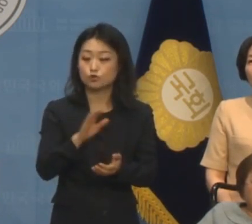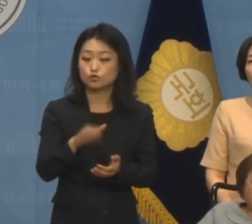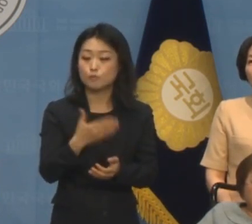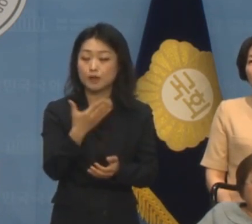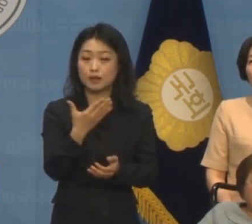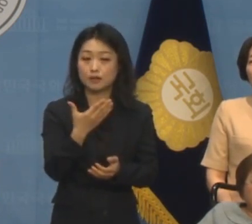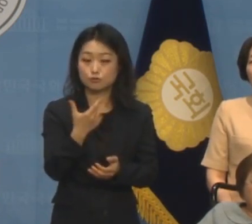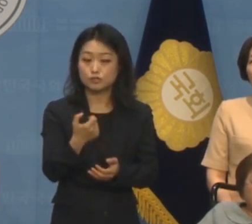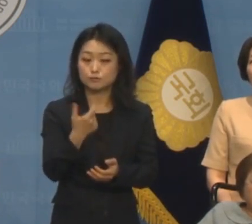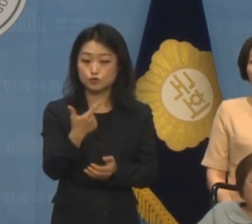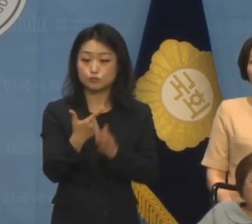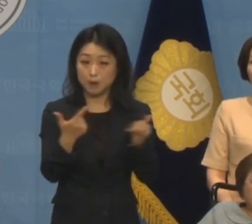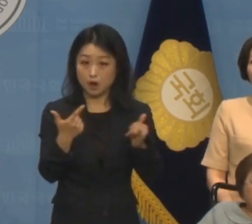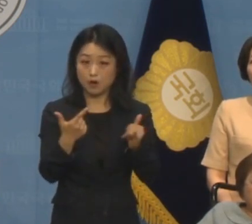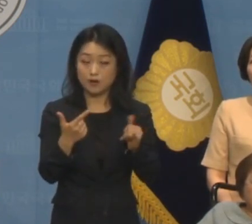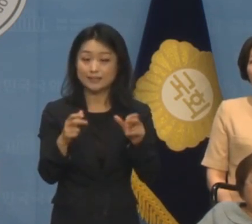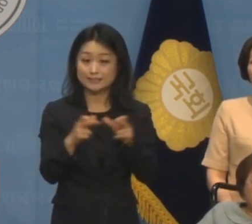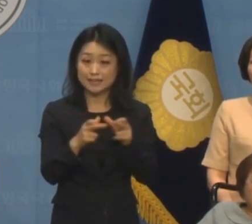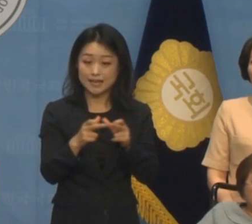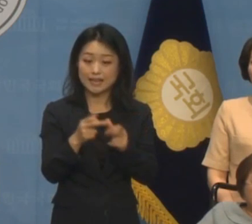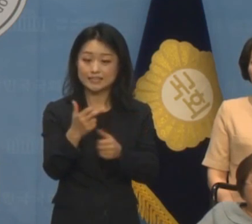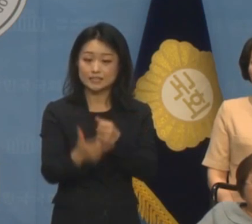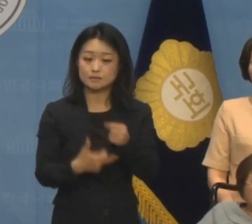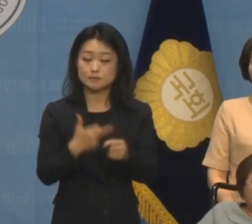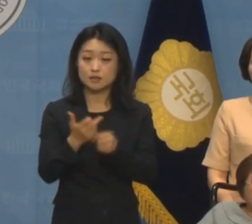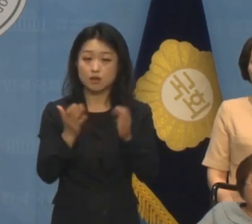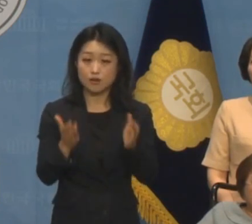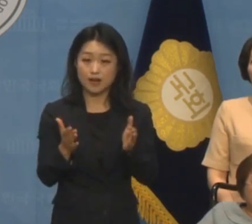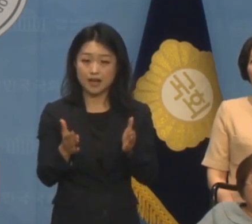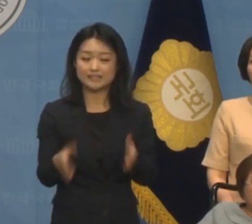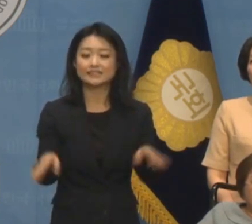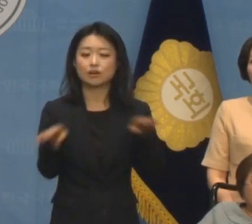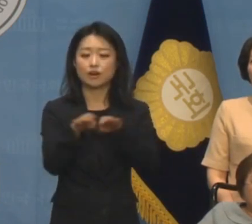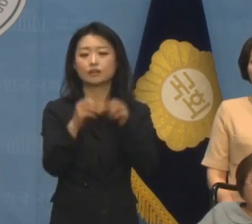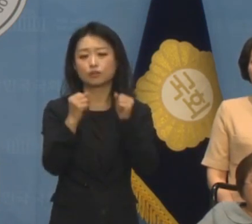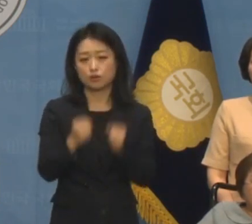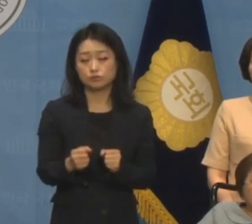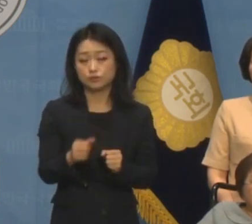1,966명의 장애인이 평균 17년간 거주하고 있습니다.